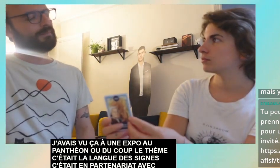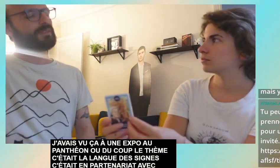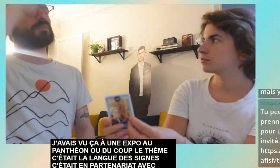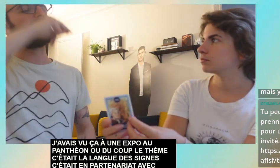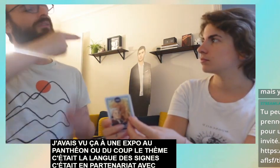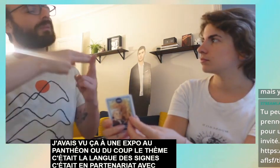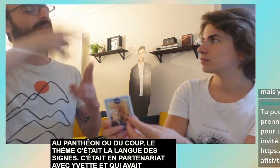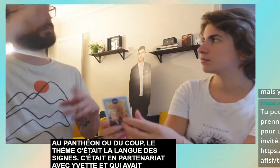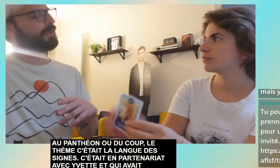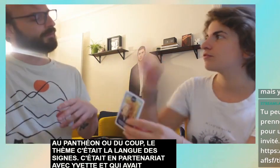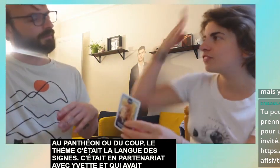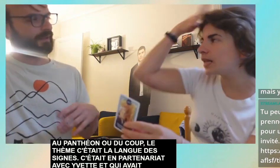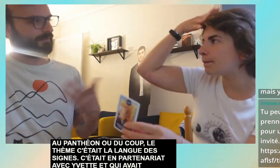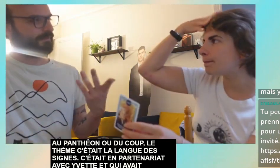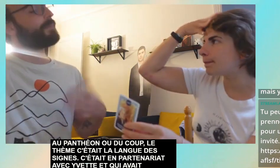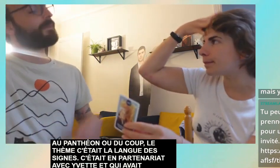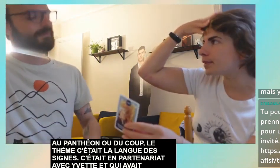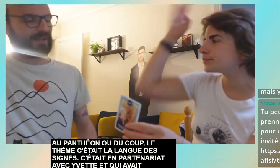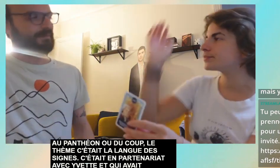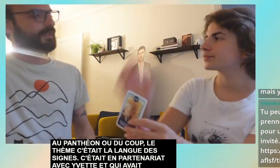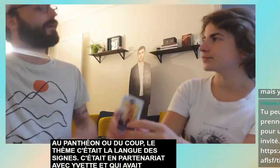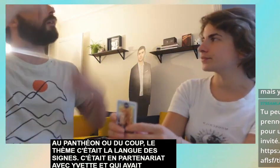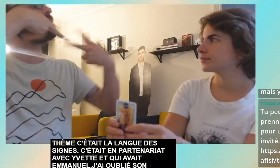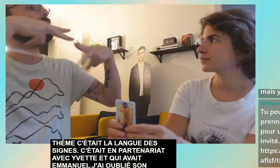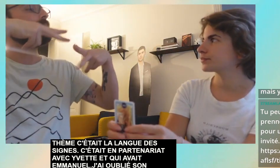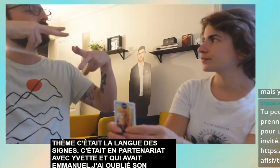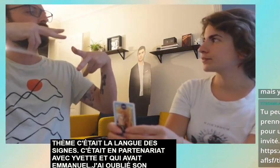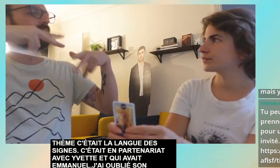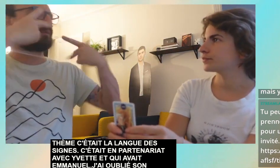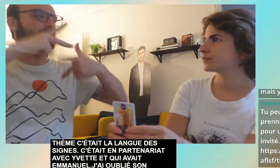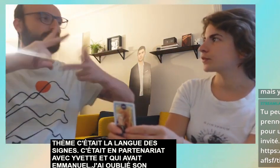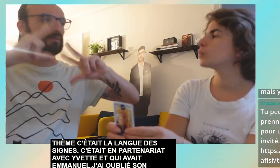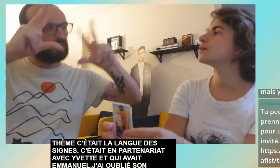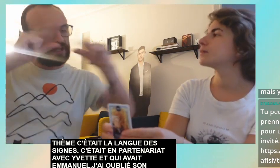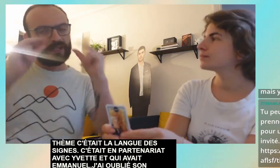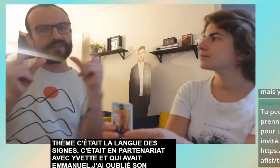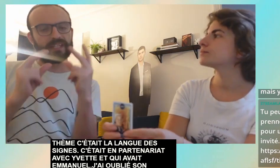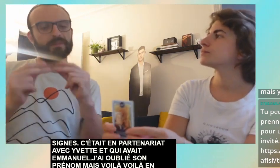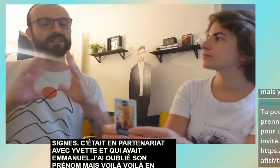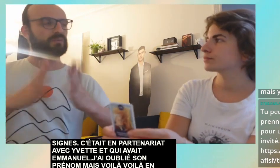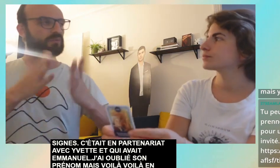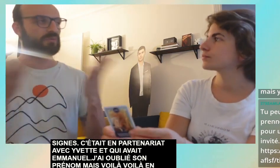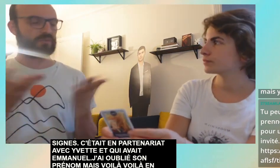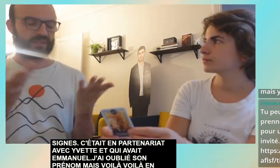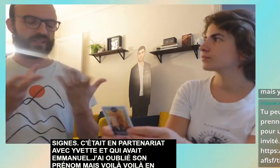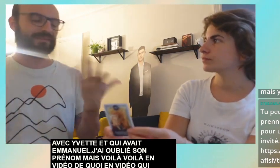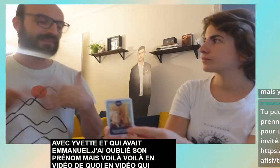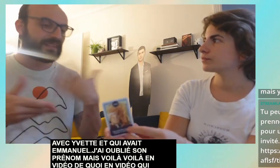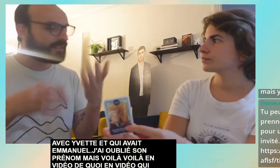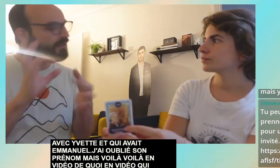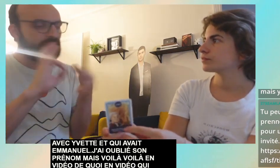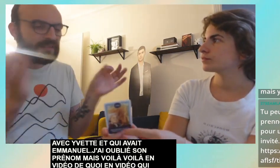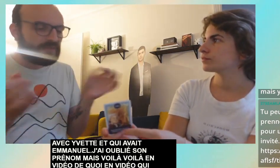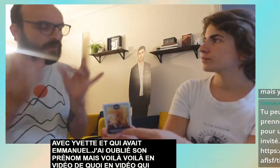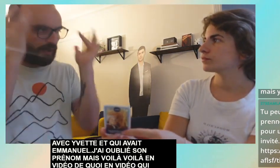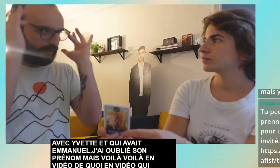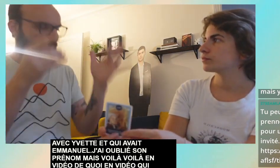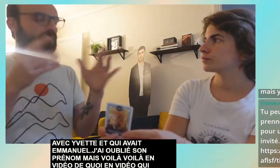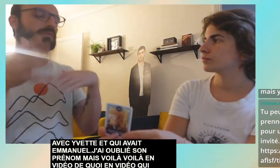j'ai oublié son prénom, mais voilà. Philippe? Philippe, voilà. Philippe en vidéo. Donc, en vidéo, Oui. qui expliquait du coup ce que c'était que la langue des signes, l'histoire, la culture,